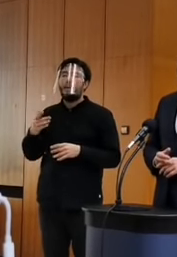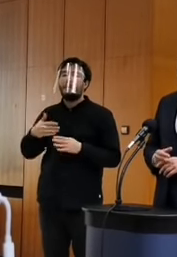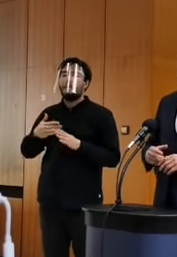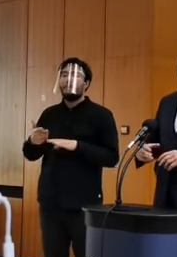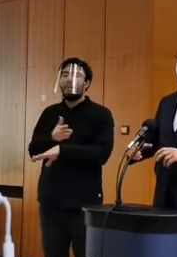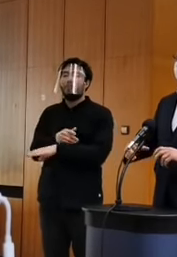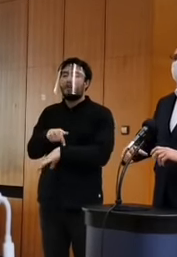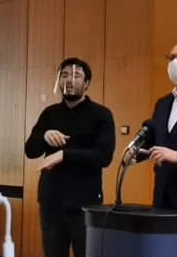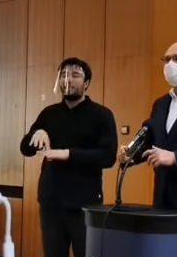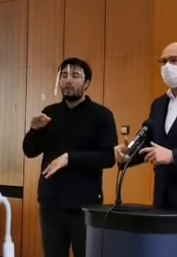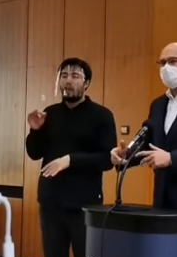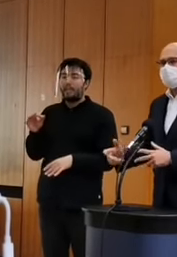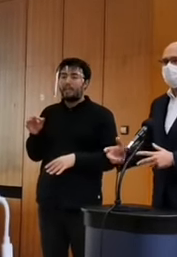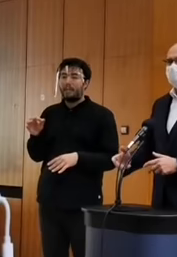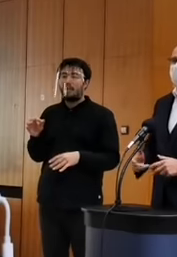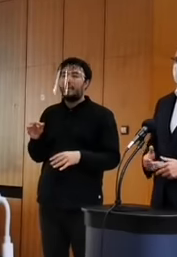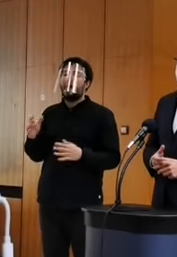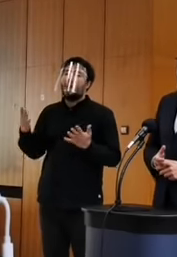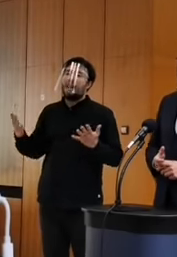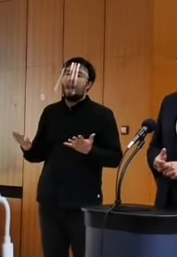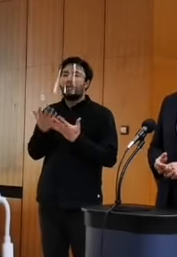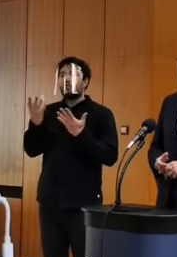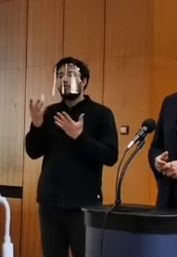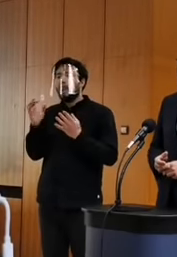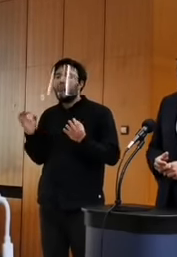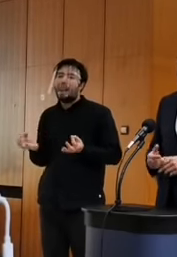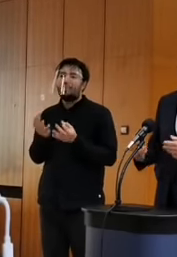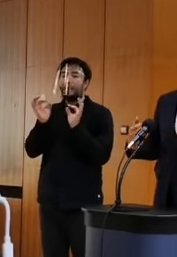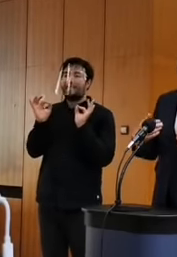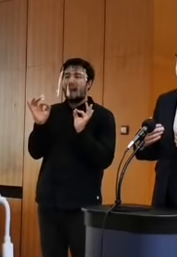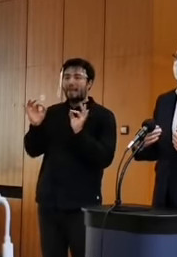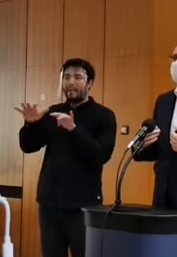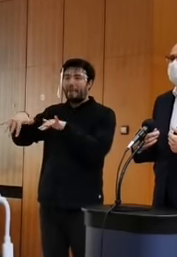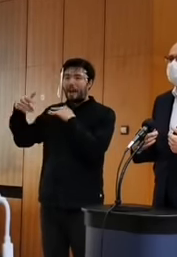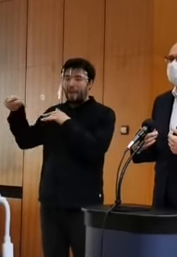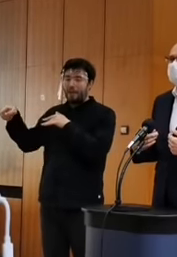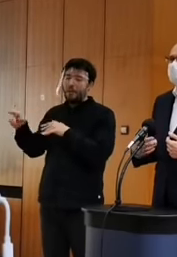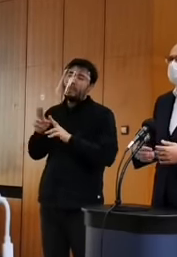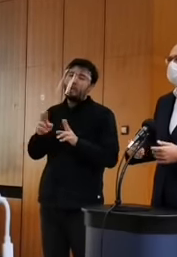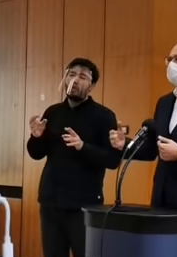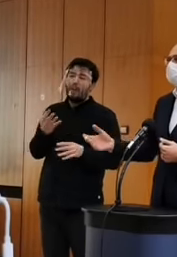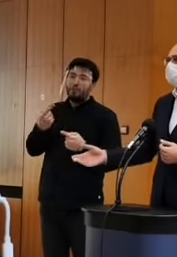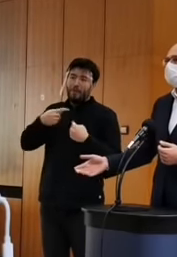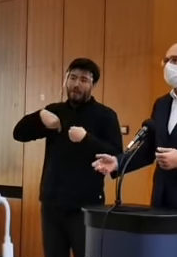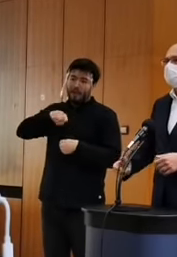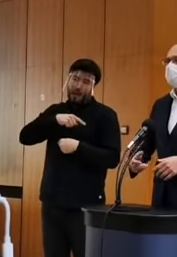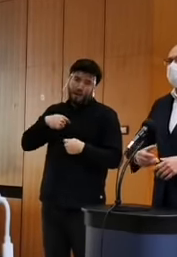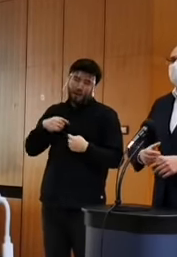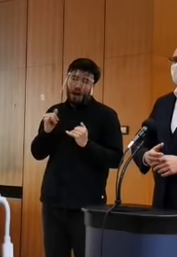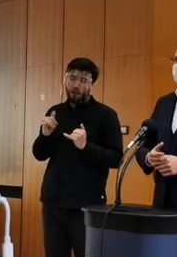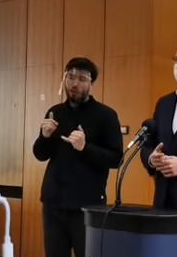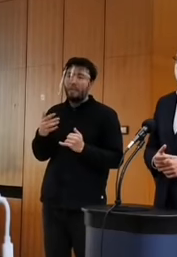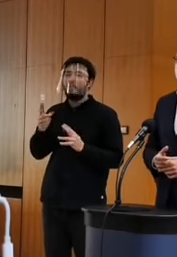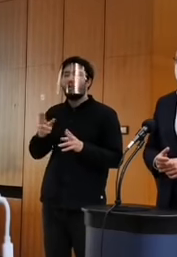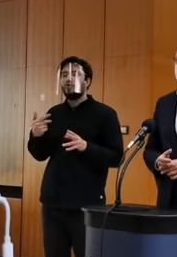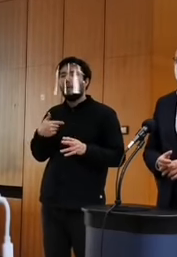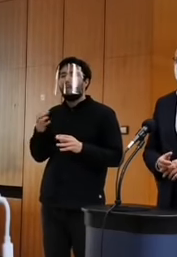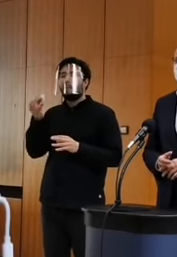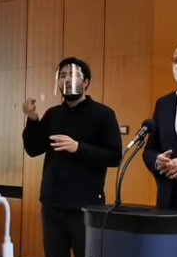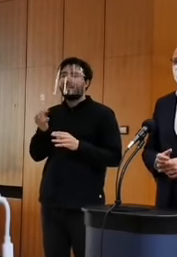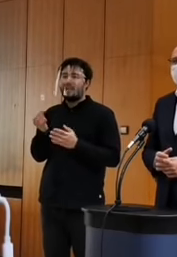predčasných voľbách by bolo lepšie zloženie Národnej rady. Možno by bolo lepšie pre nás, možno by sme mali nejaké